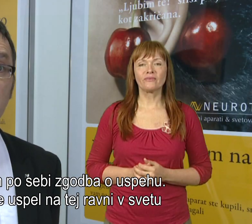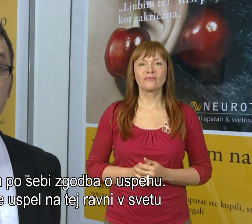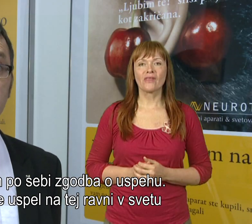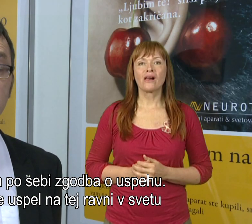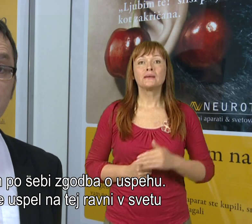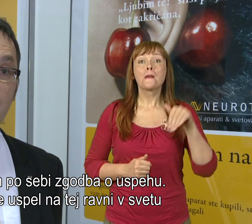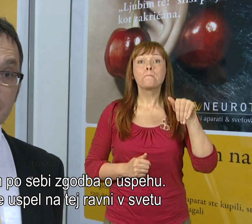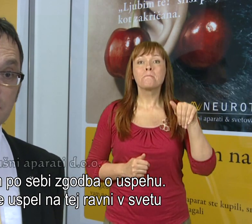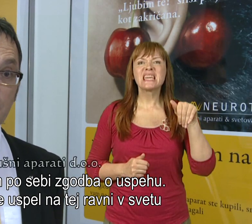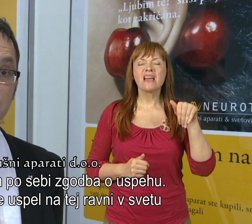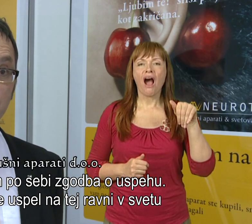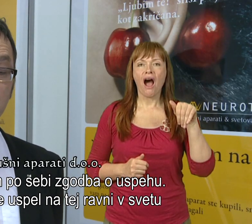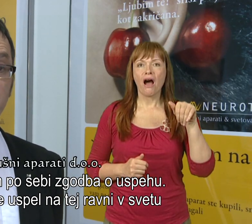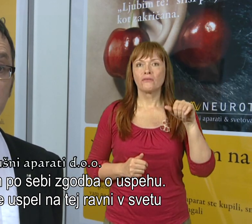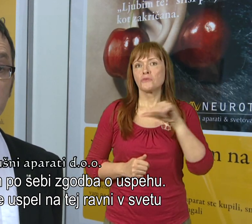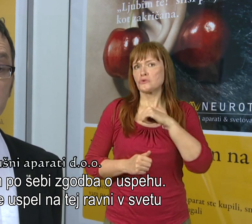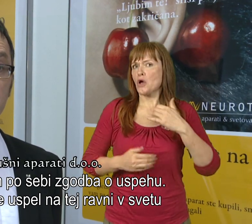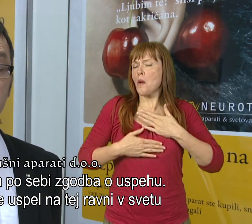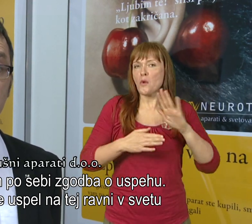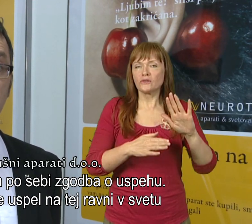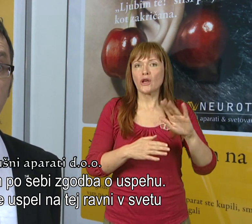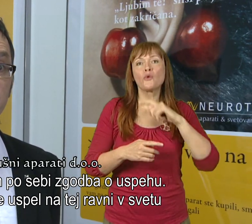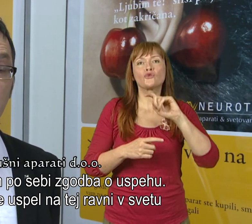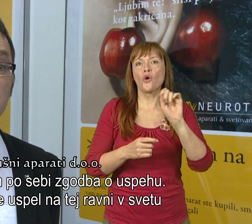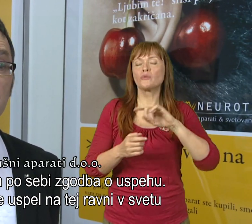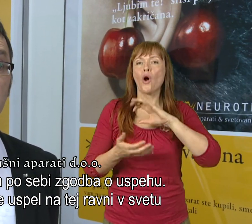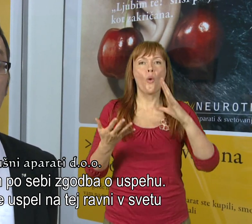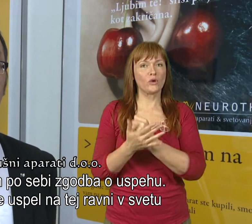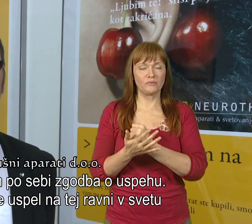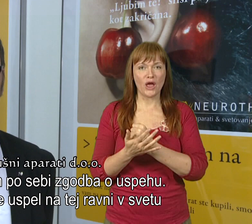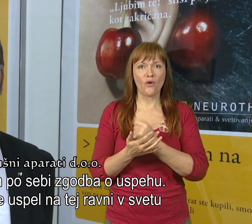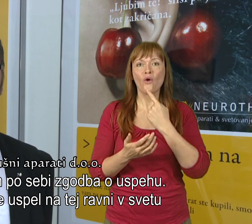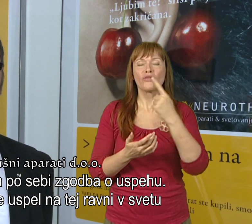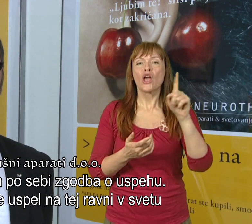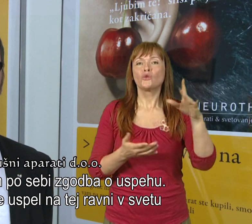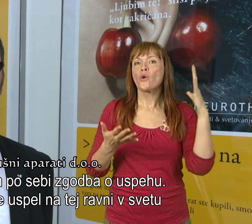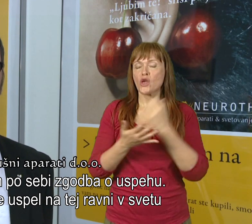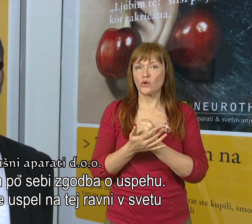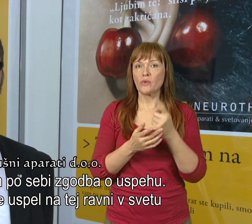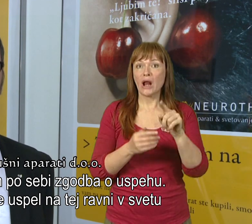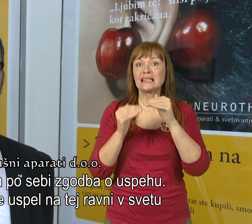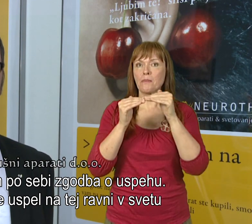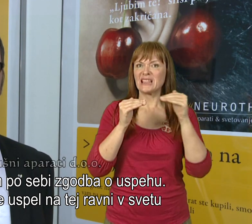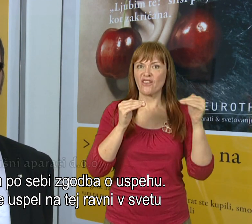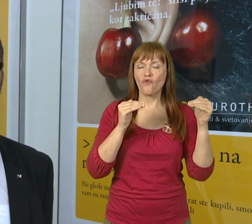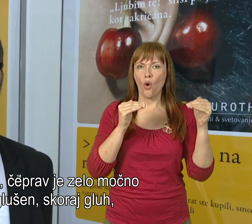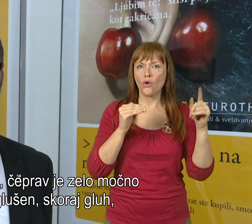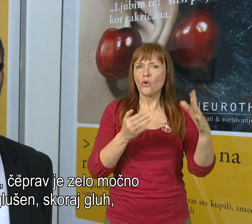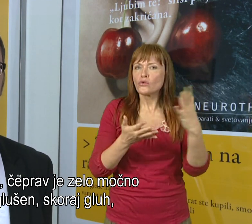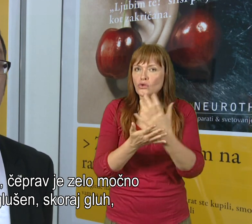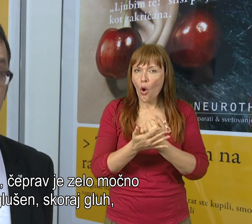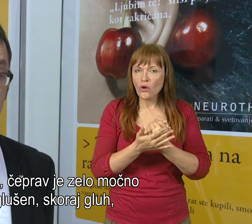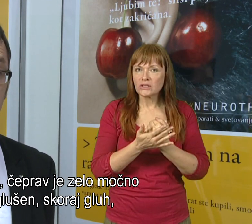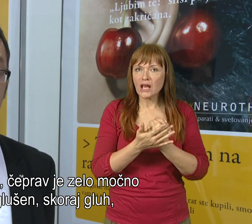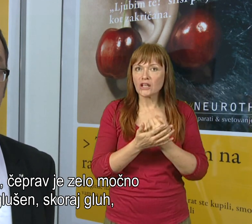Miha je sam po sebi zgodba o uspehu. Ne? Nekdo, ki je uspel na tem nivoju doseči v